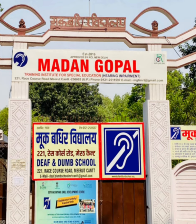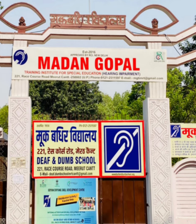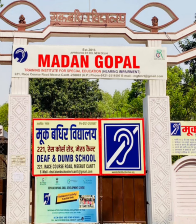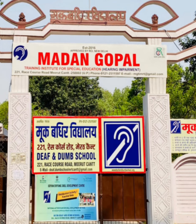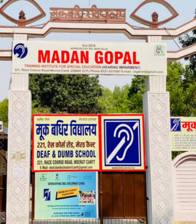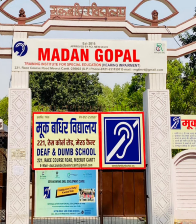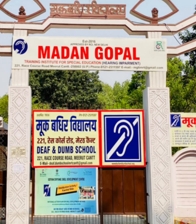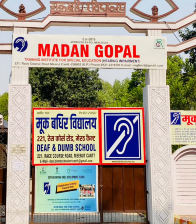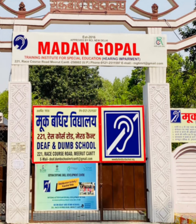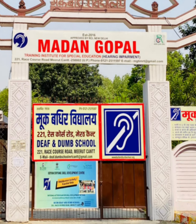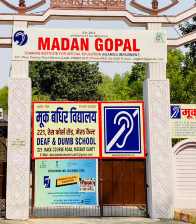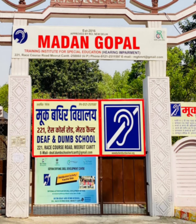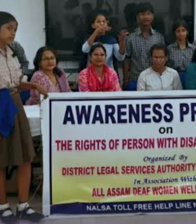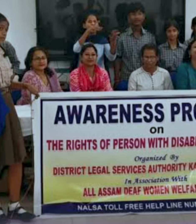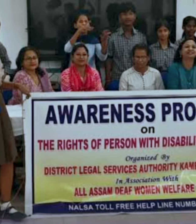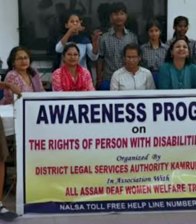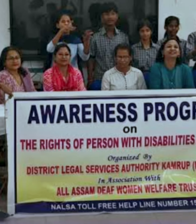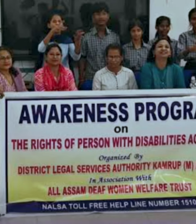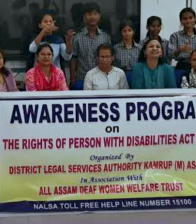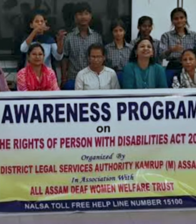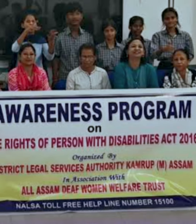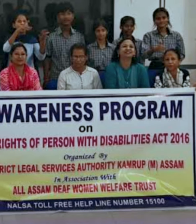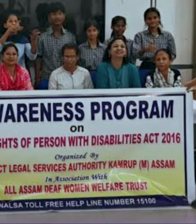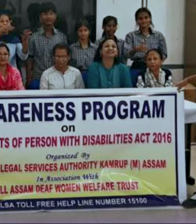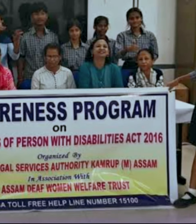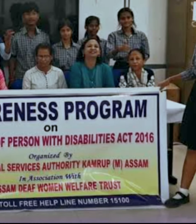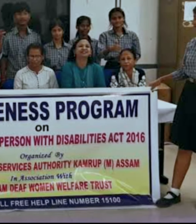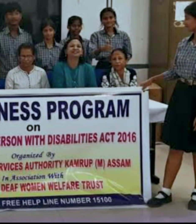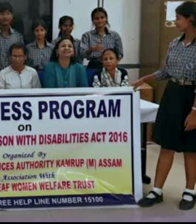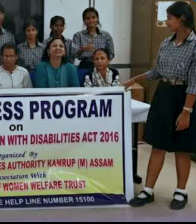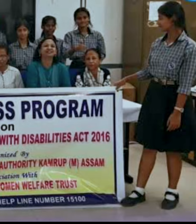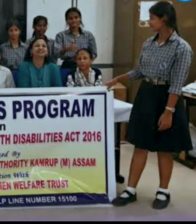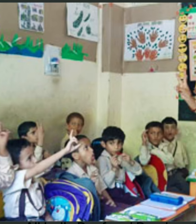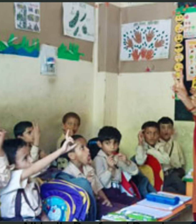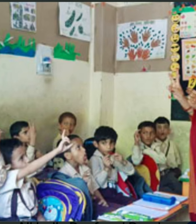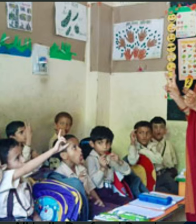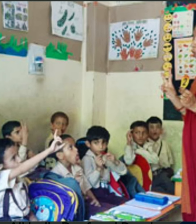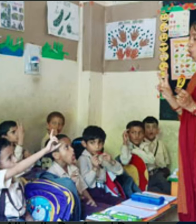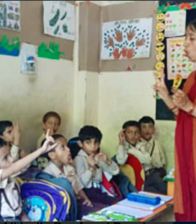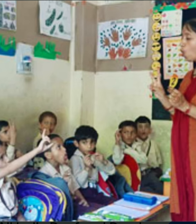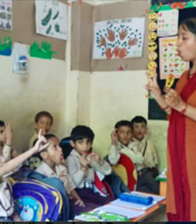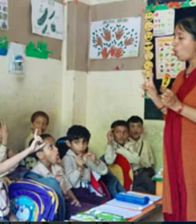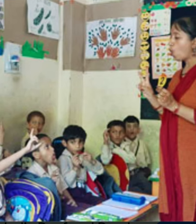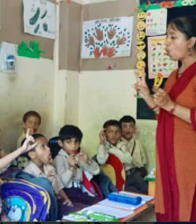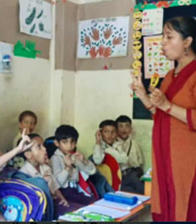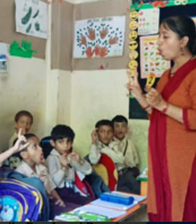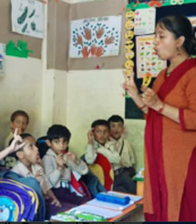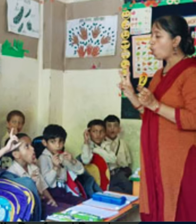গৈ তেওঁলোকে ডিগ্ৰী লাভ কৰিবলৈও সক্ষম হৈছে। মই দেখিছোঁ তেওঁলোকৰ কিছু টিচাৰে ক'ব পাৰে আৰু কিছুমানে ক'ব